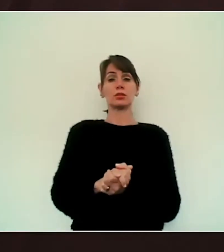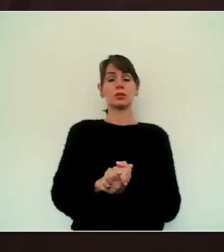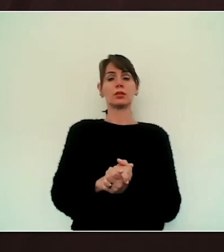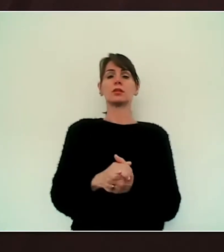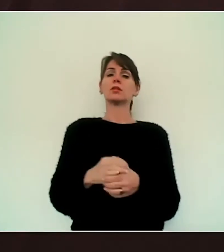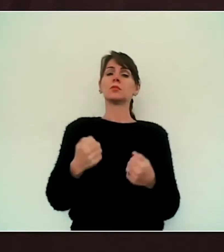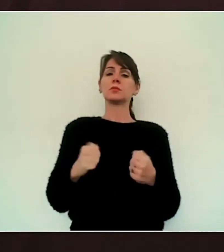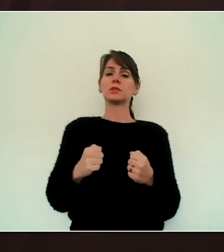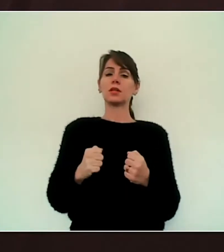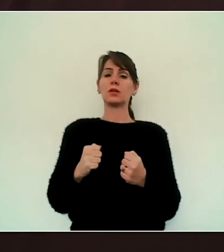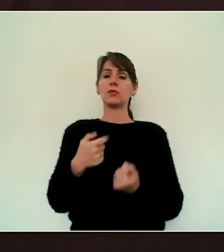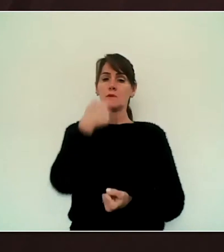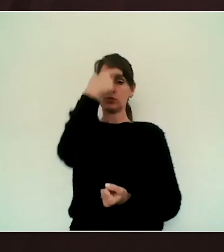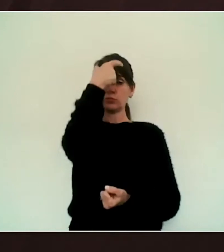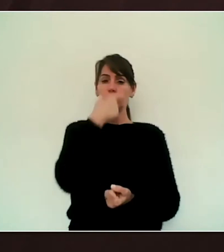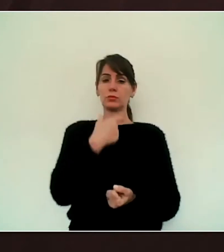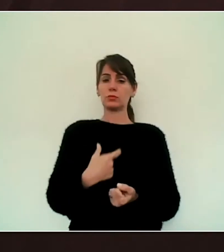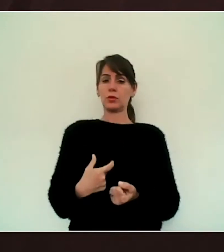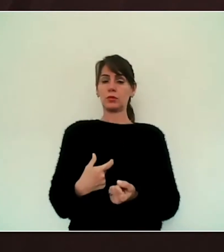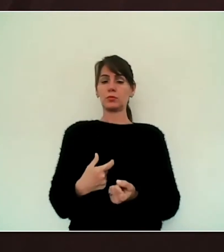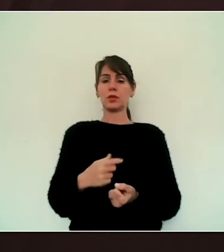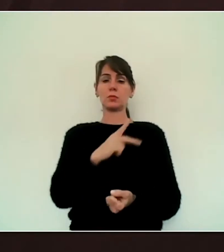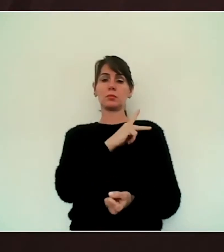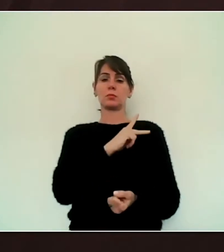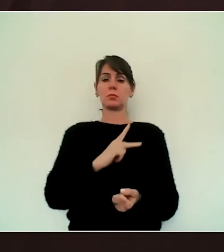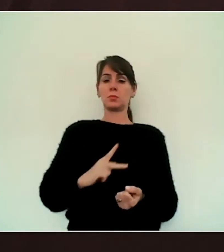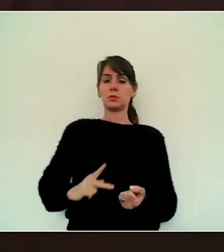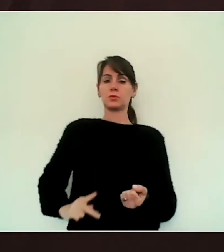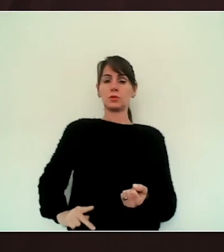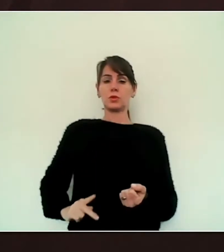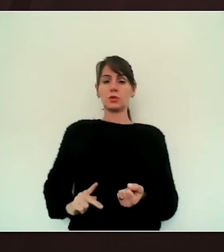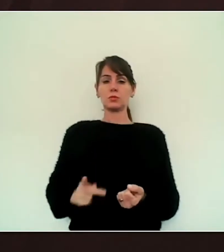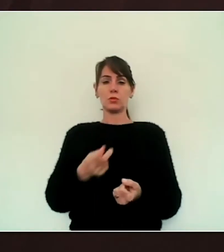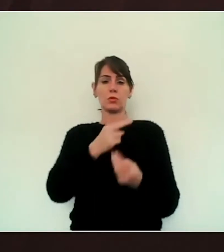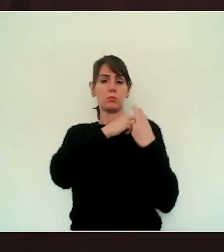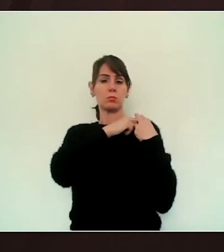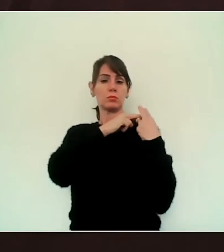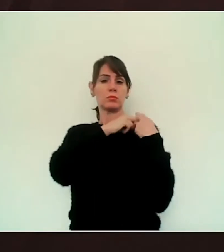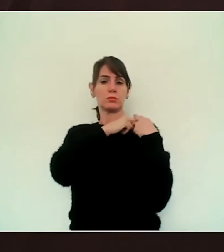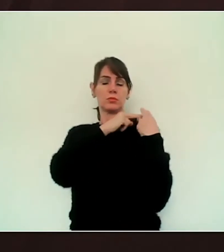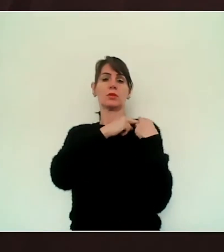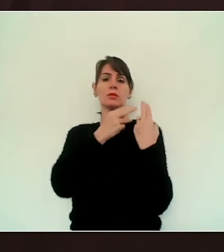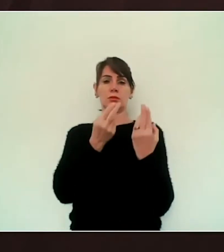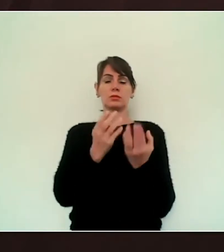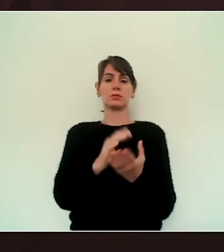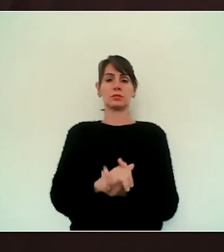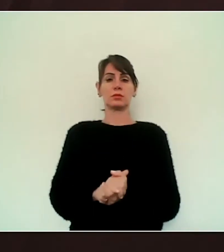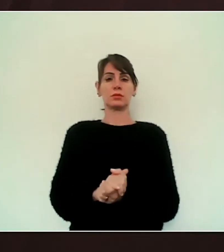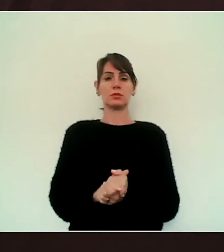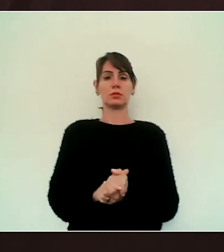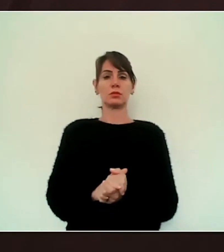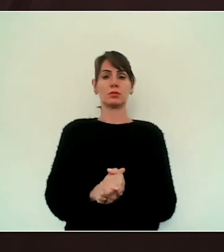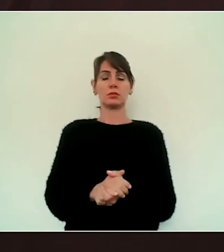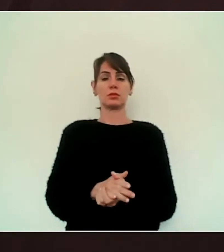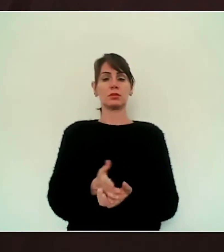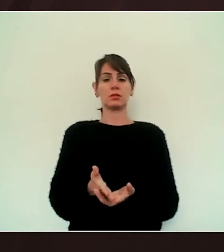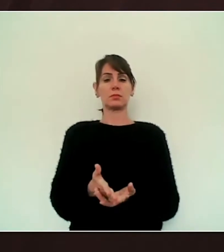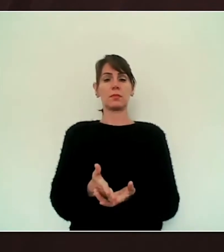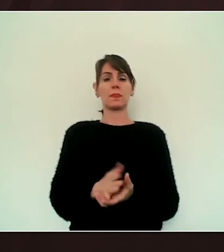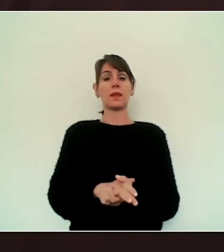que preside, um presidente da assembleia. Aí então, o bispo da capital da província